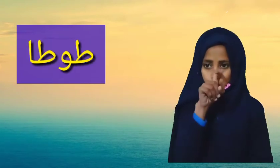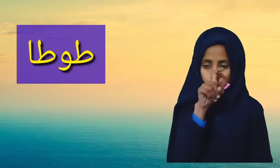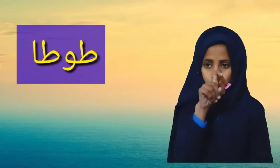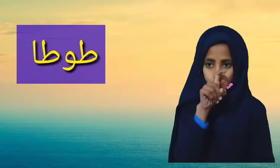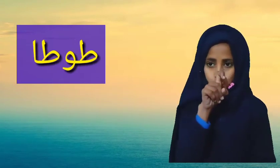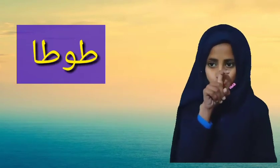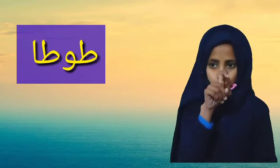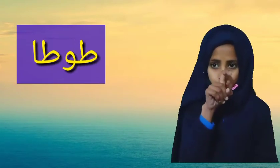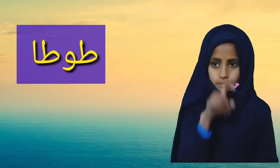तोता